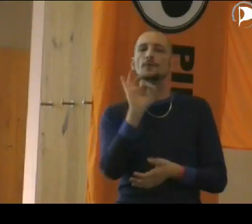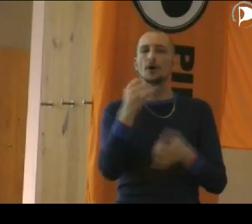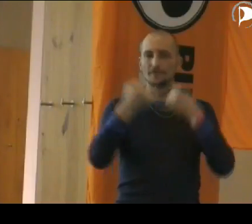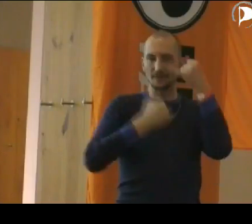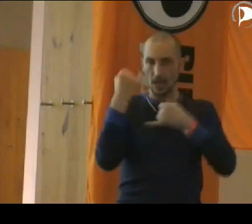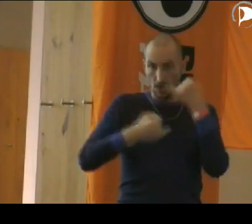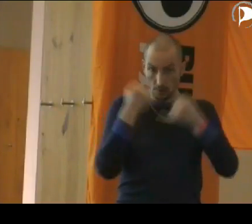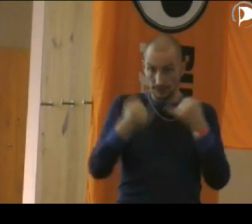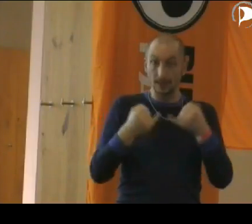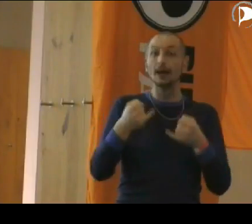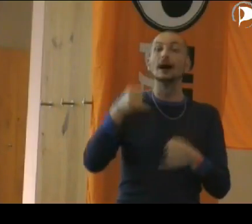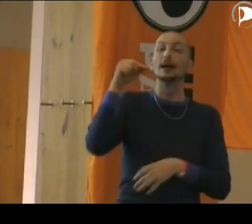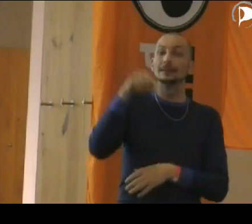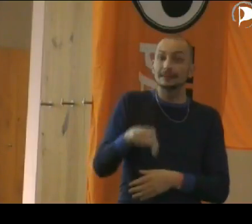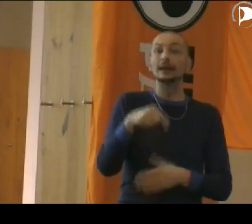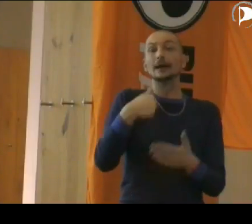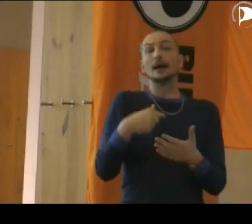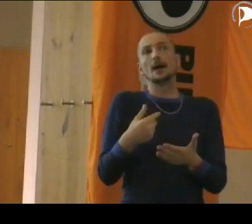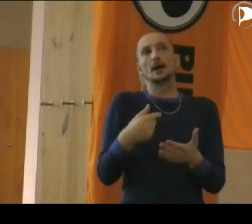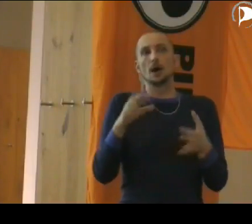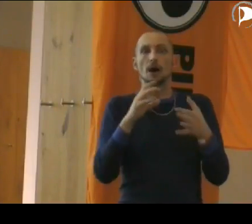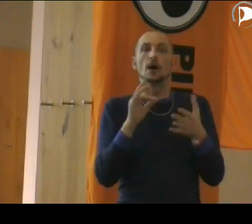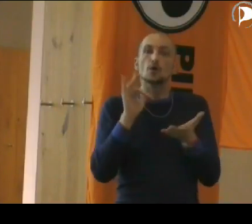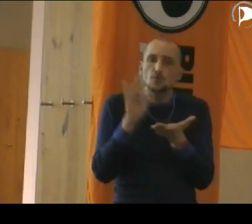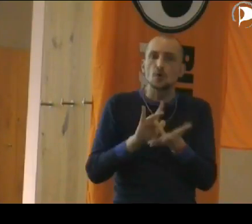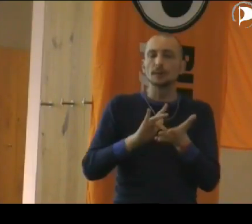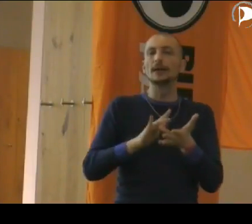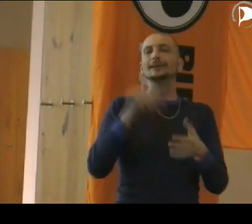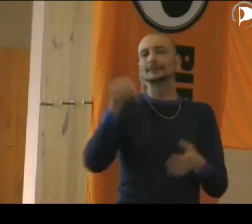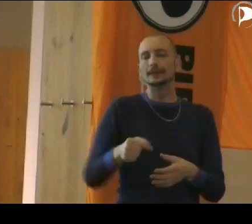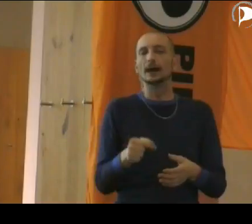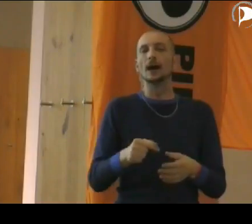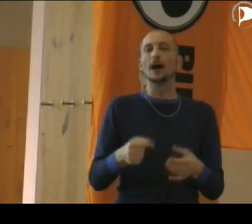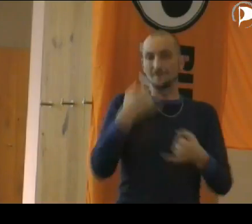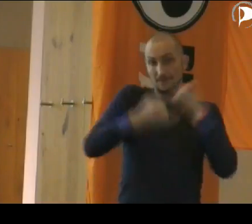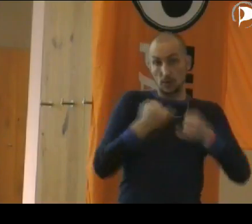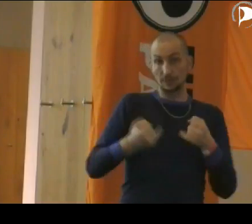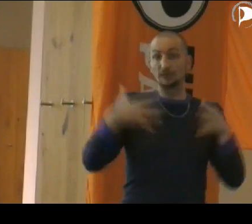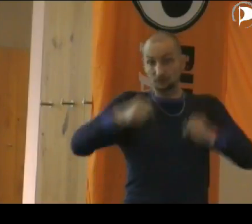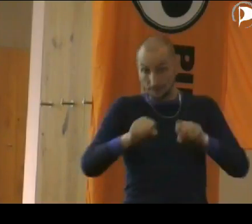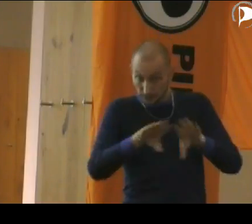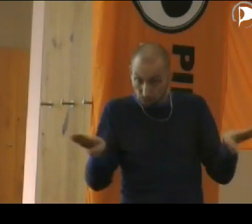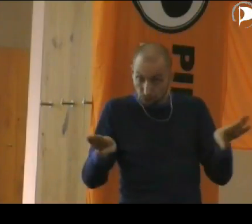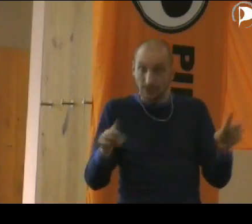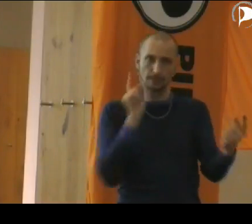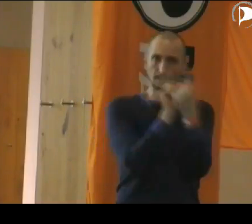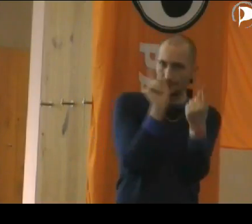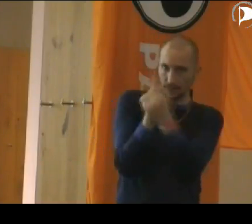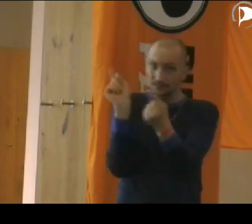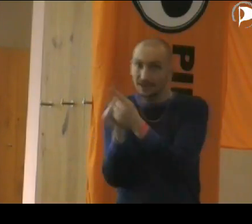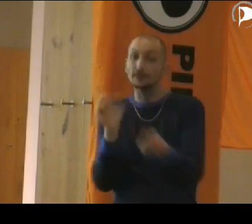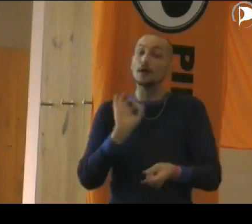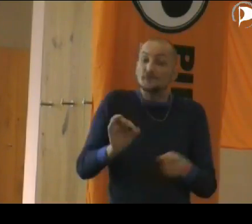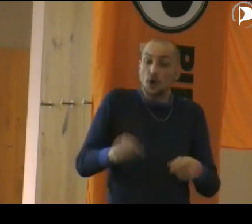und haben deswegen einen frauenstammtisch in stuttgart gegründet der stammtisch ist eigentlich für den ganzen bezirk aber